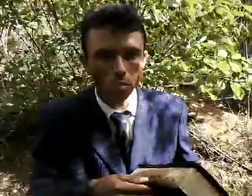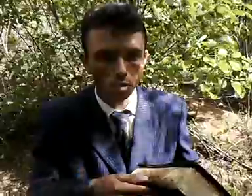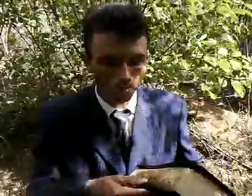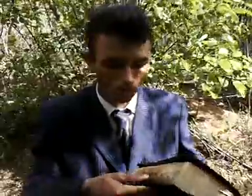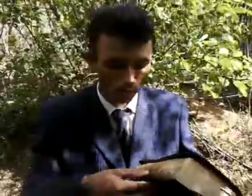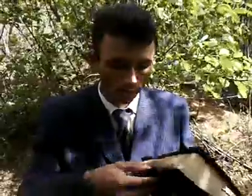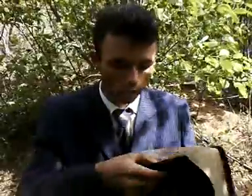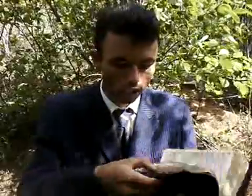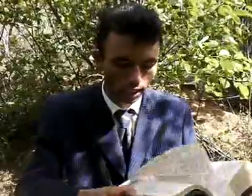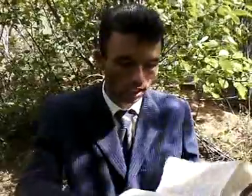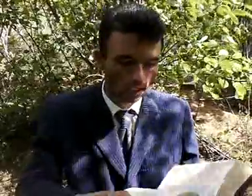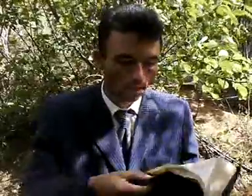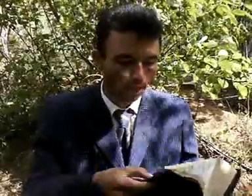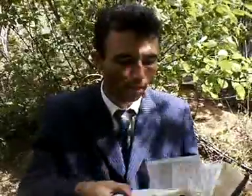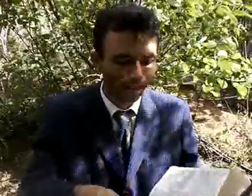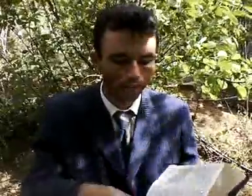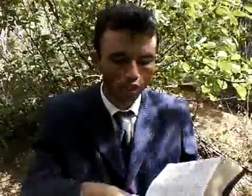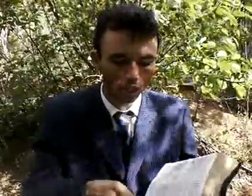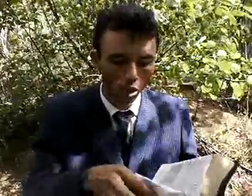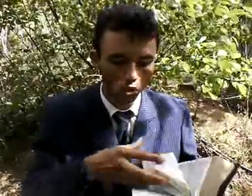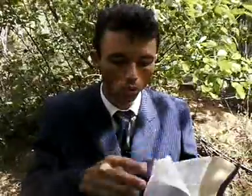comigo. Diz aqui, na palavra de Deus,